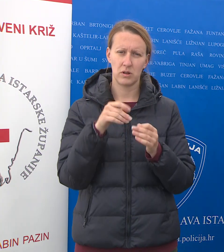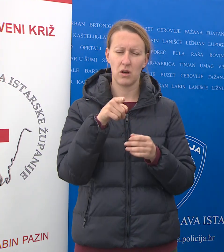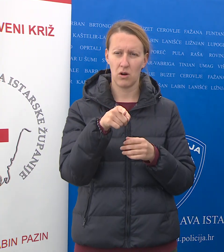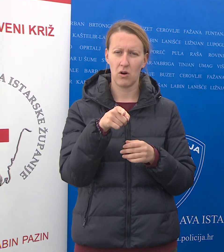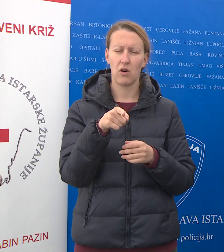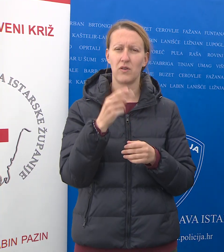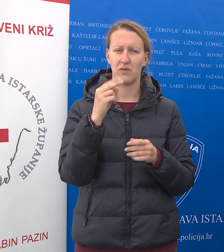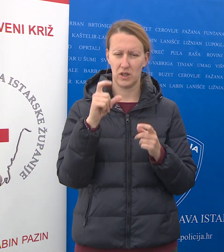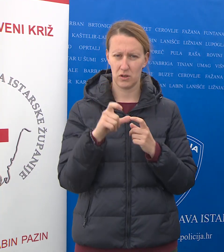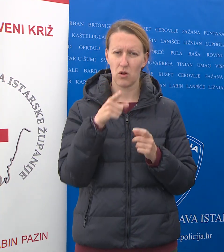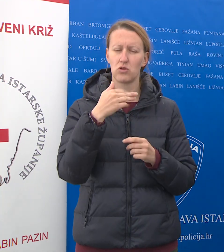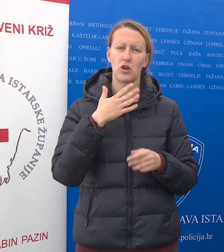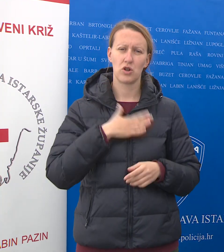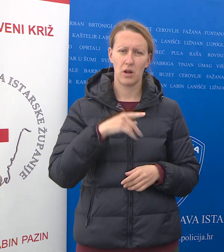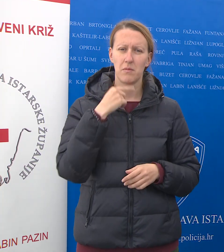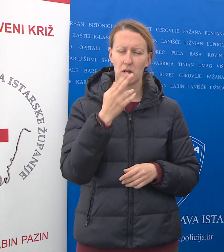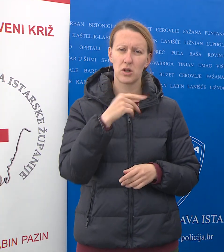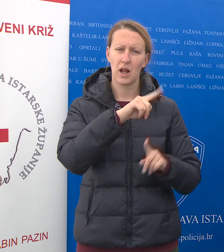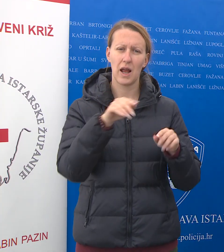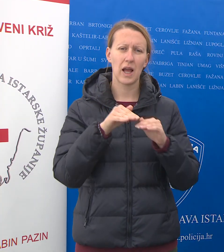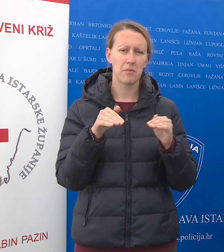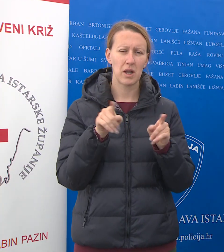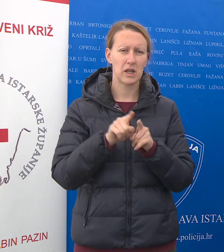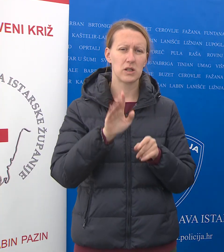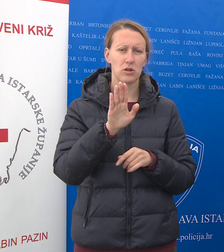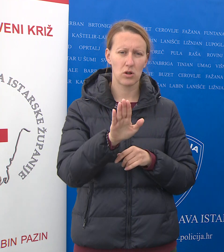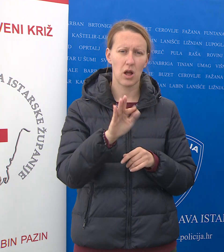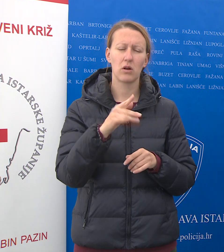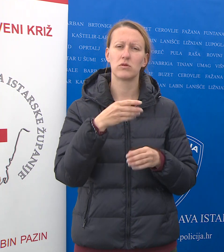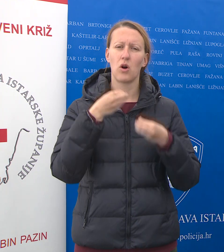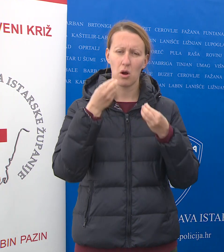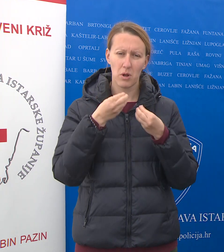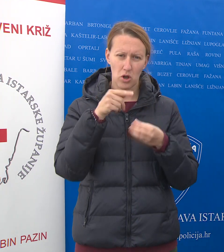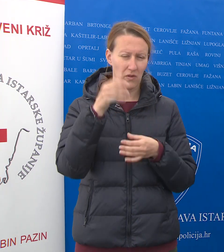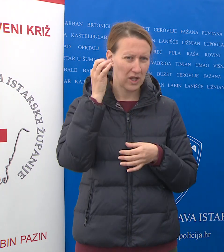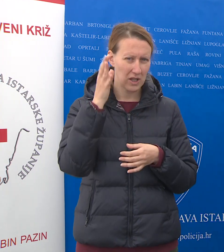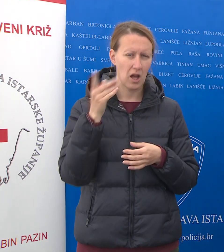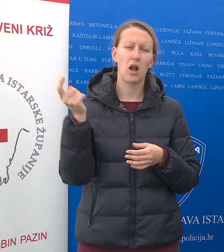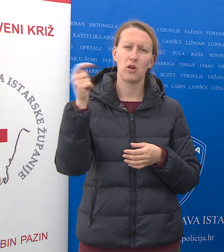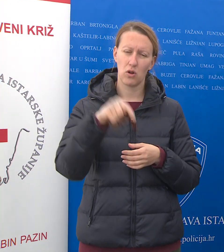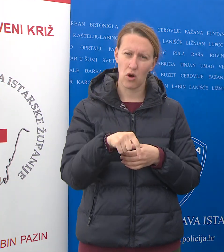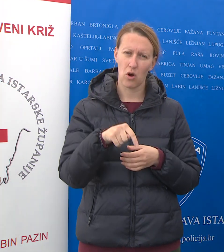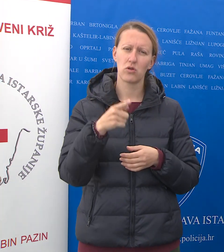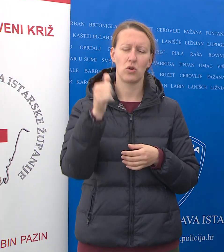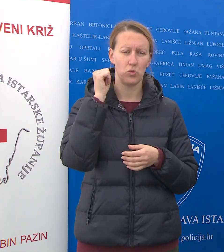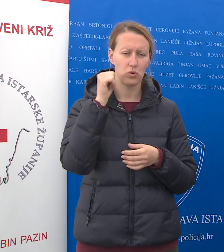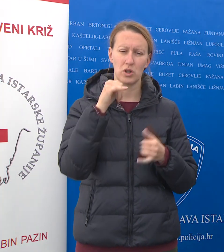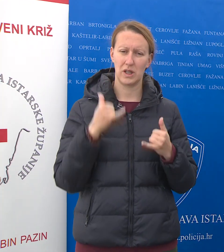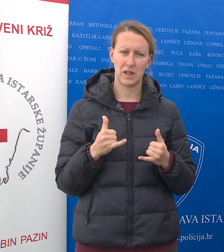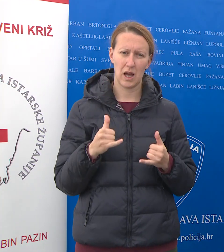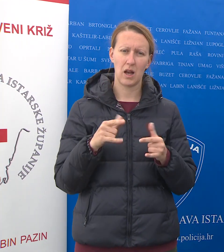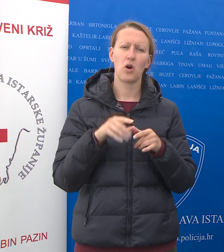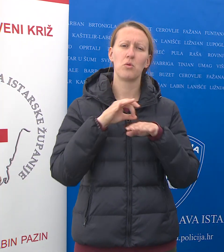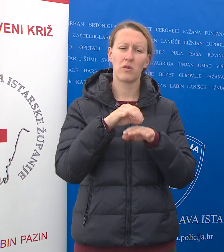ovim virusom. Ono što želim reći da određene mjere isto tako su pojašnjenja ovih dana došle, odnosno jučer i danas,